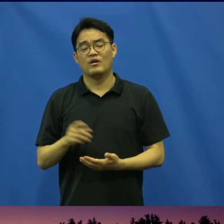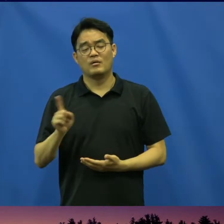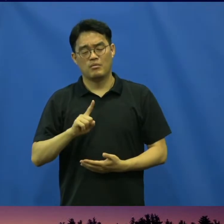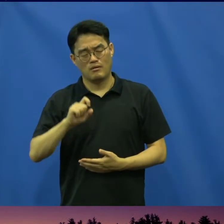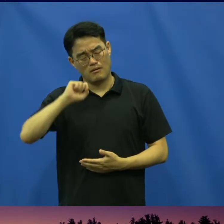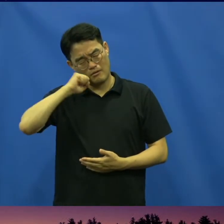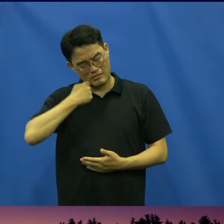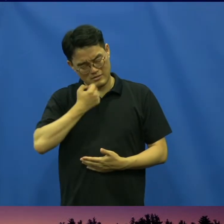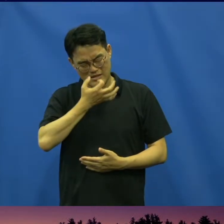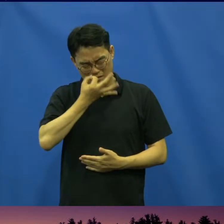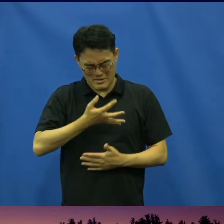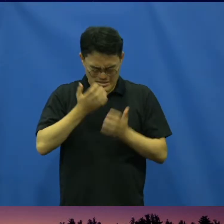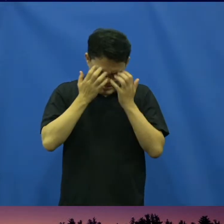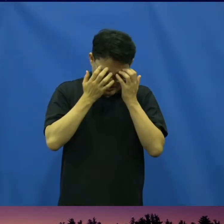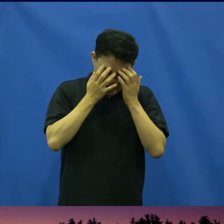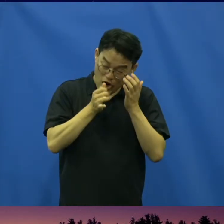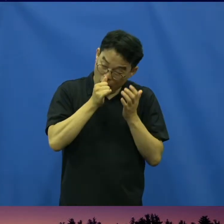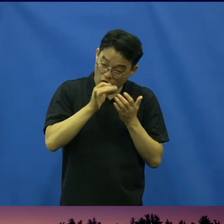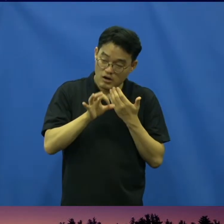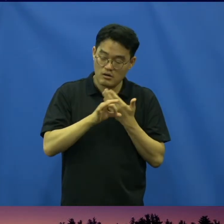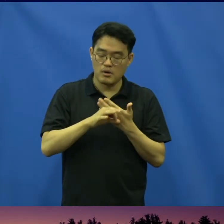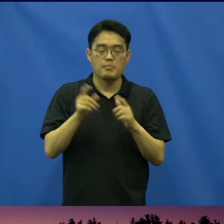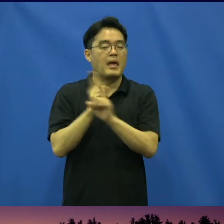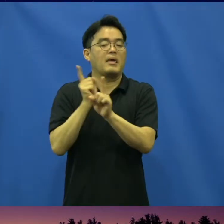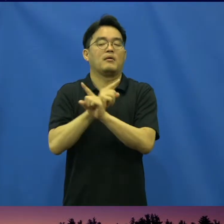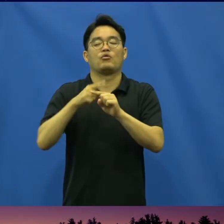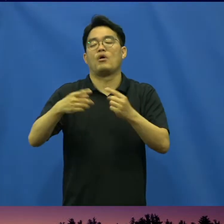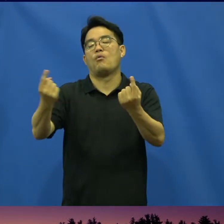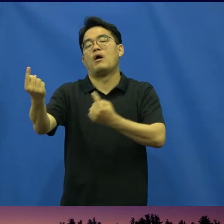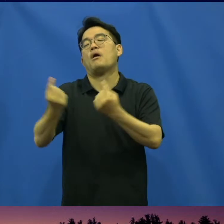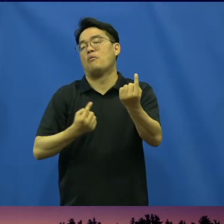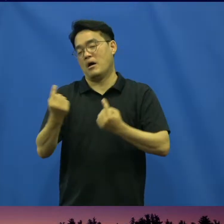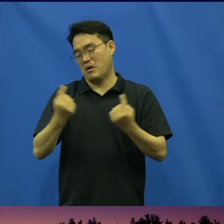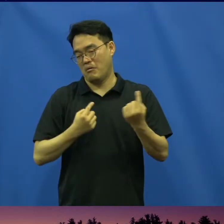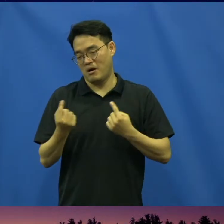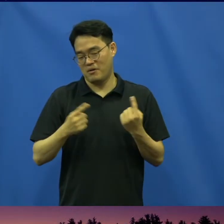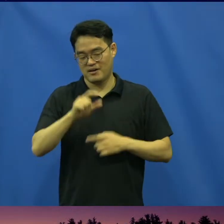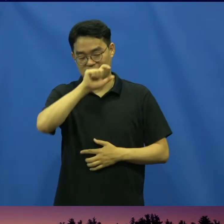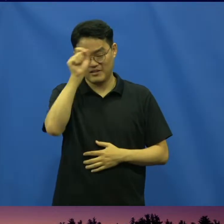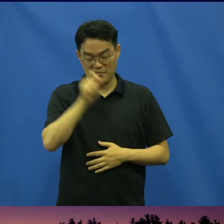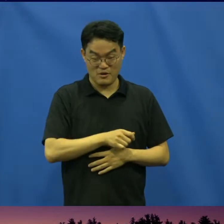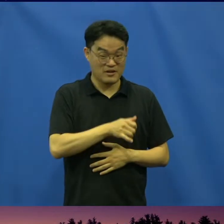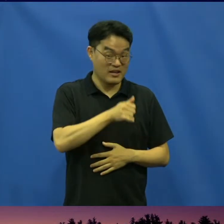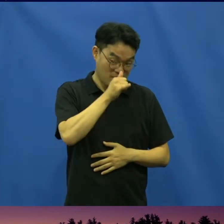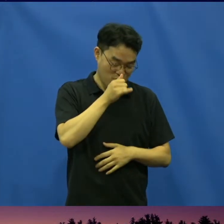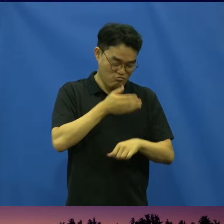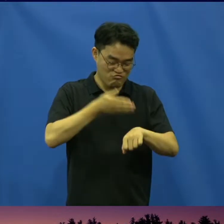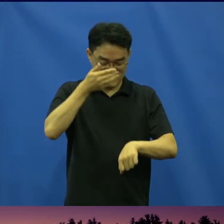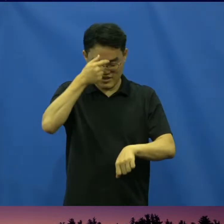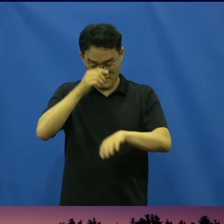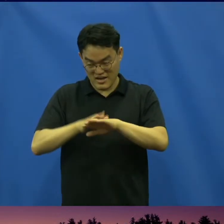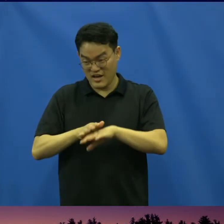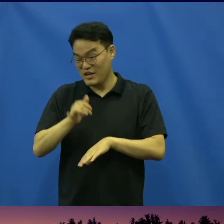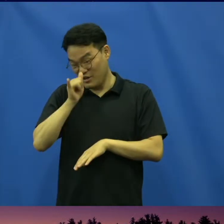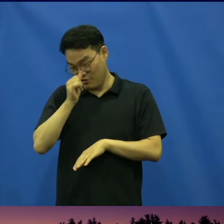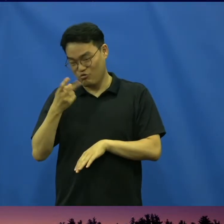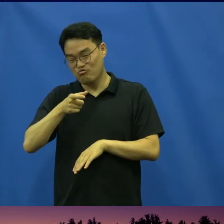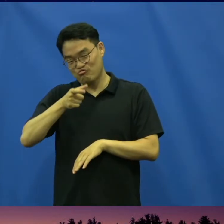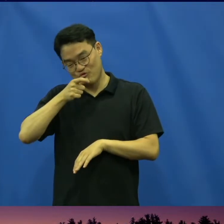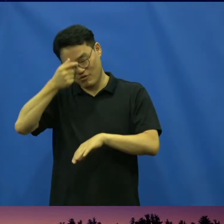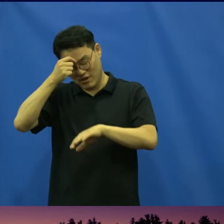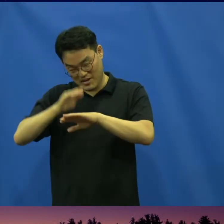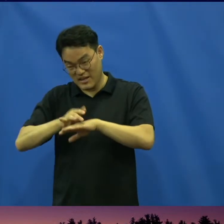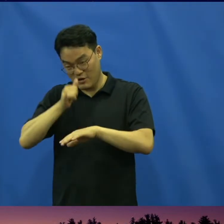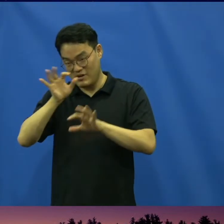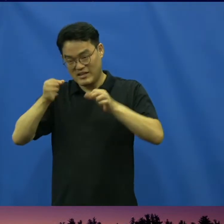구시 기도도 있고 이러니까 와서 또 은혜 받고 기도하고 그렇게 하면 이 세상이 힘들지만